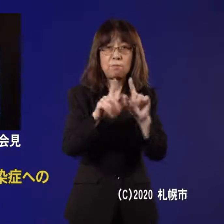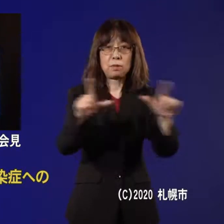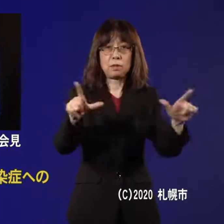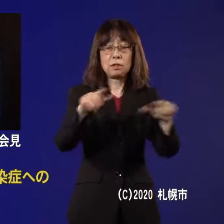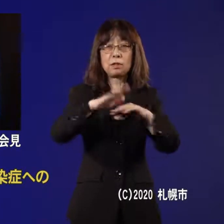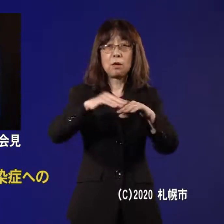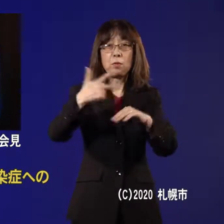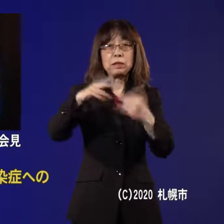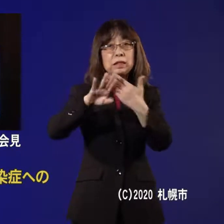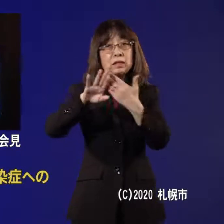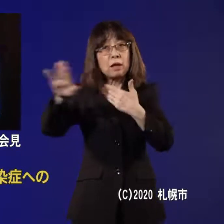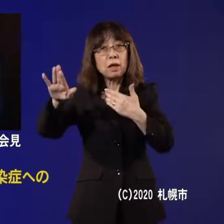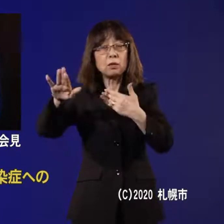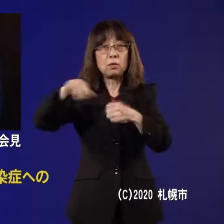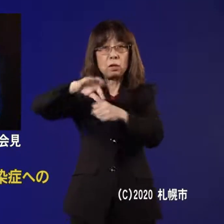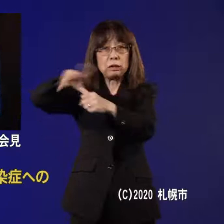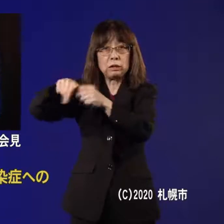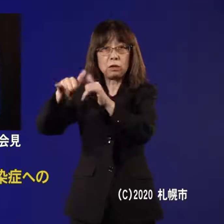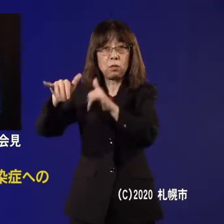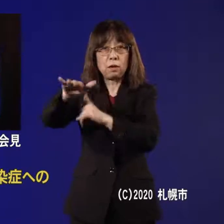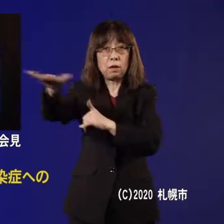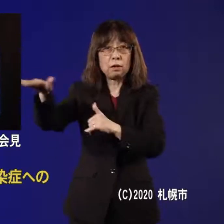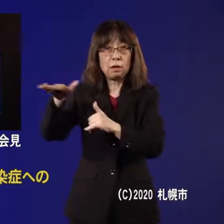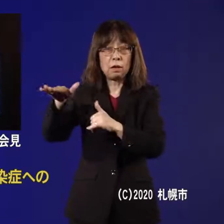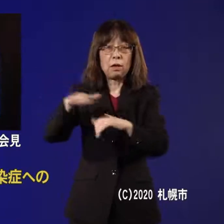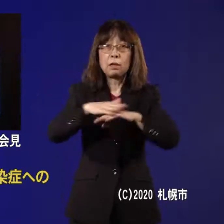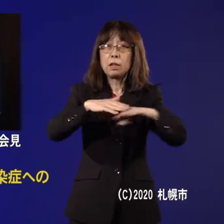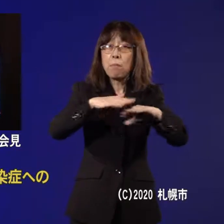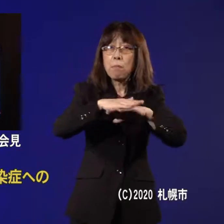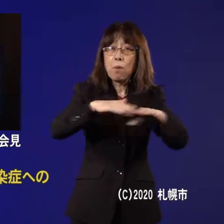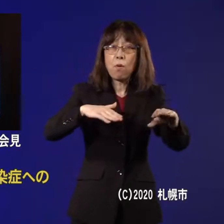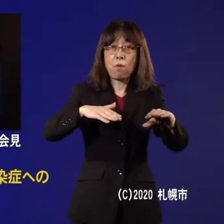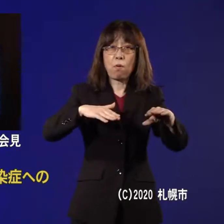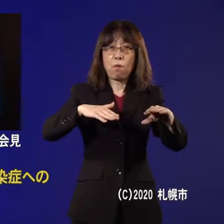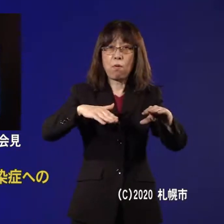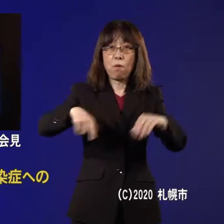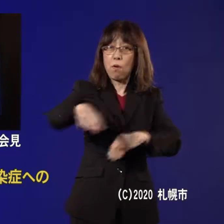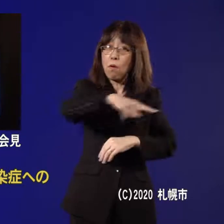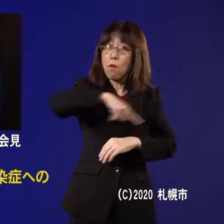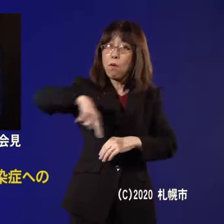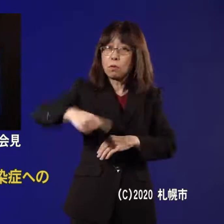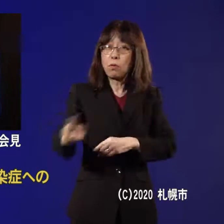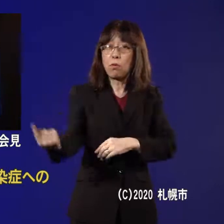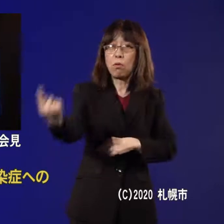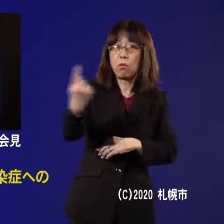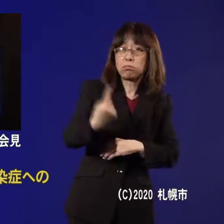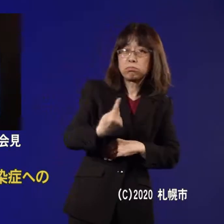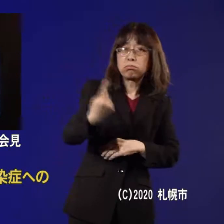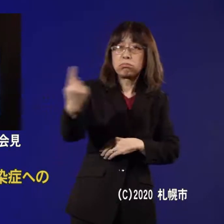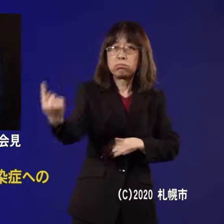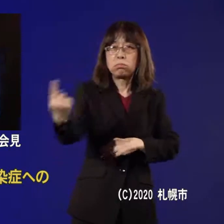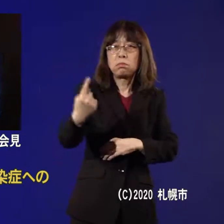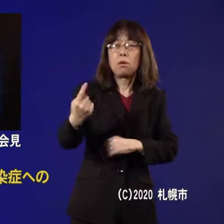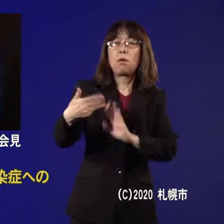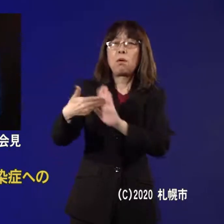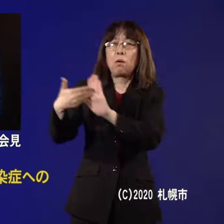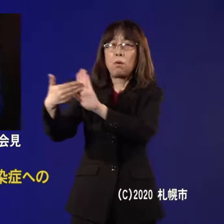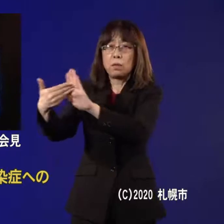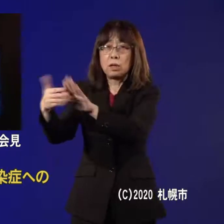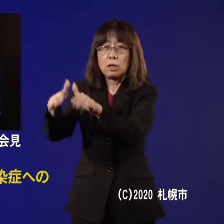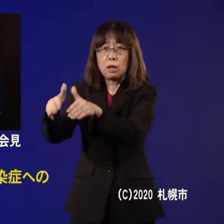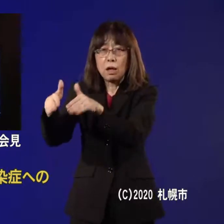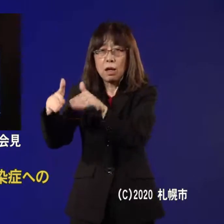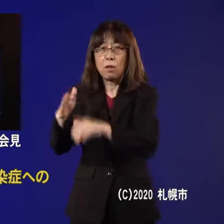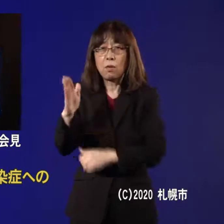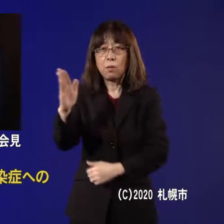皆様についても、札幌とのですね、往来、これをお控えをしていただき